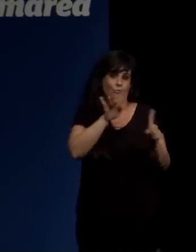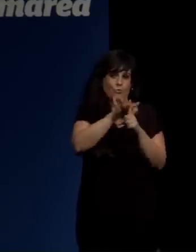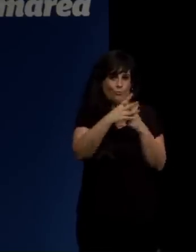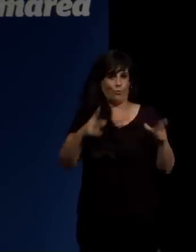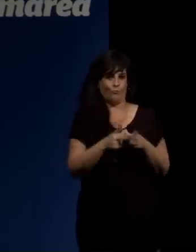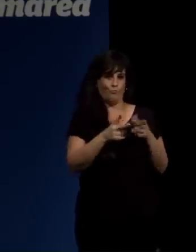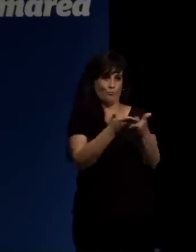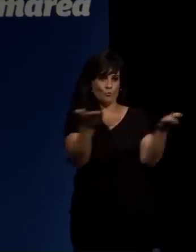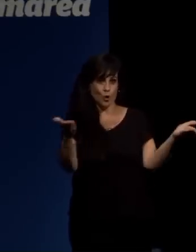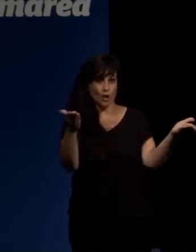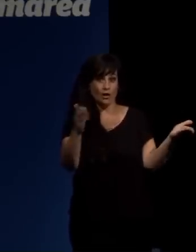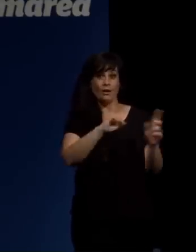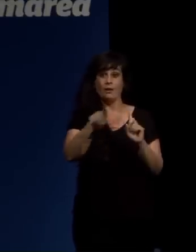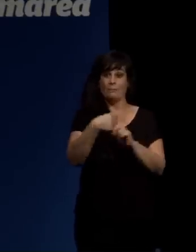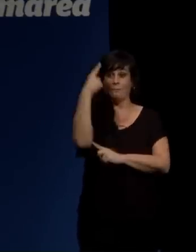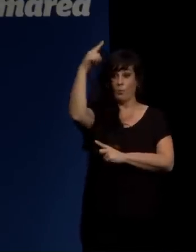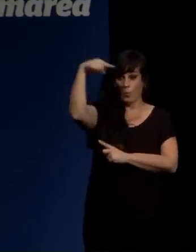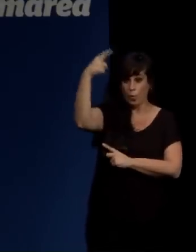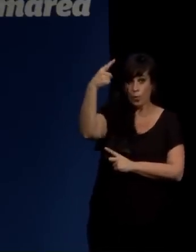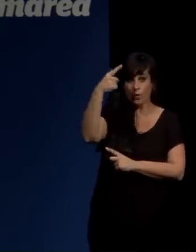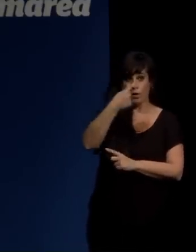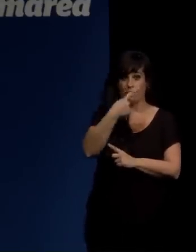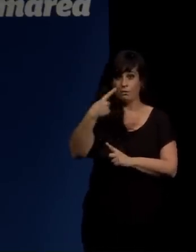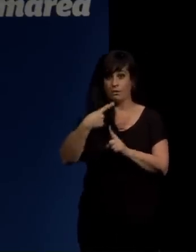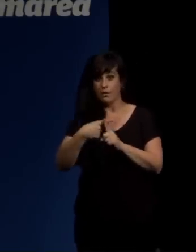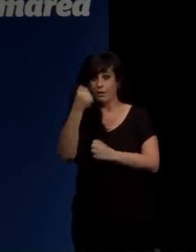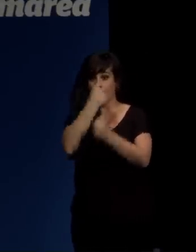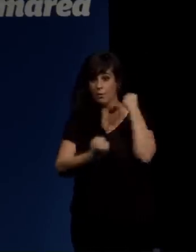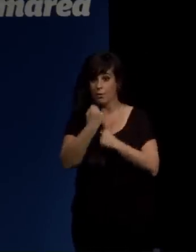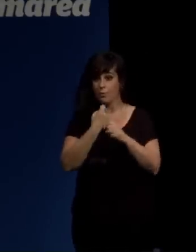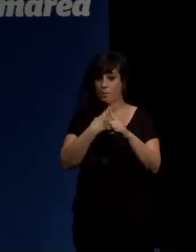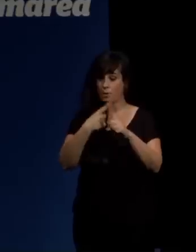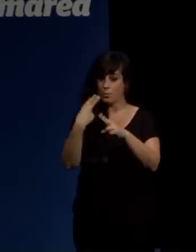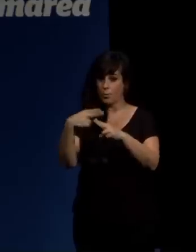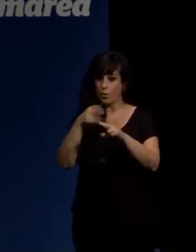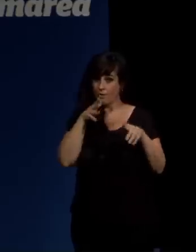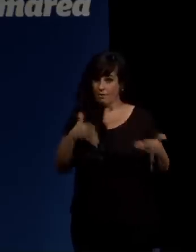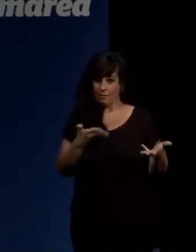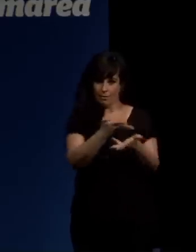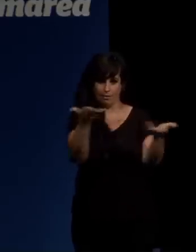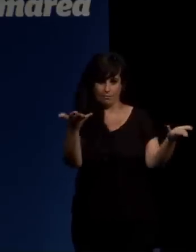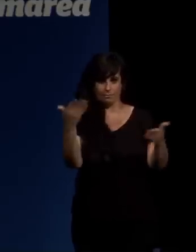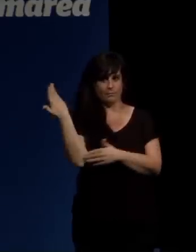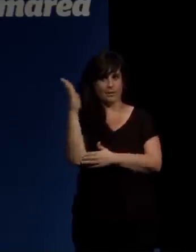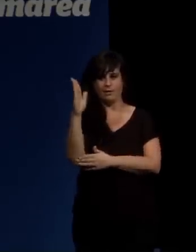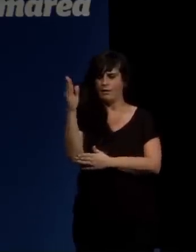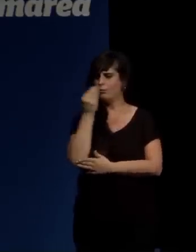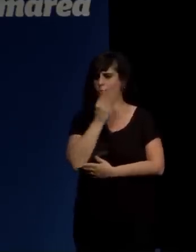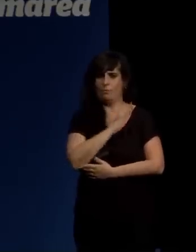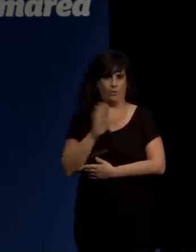social, cultural, económica e política do noso país. Este é un